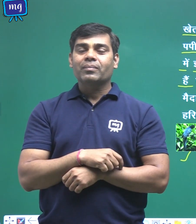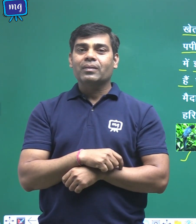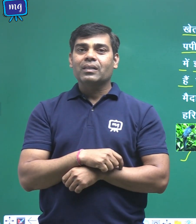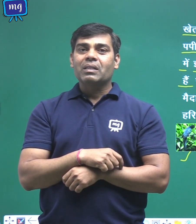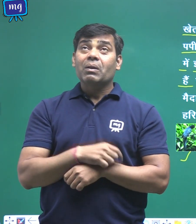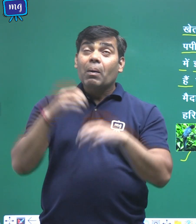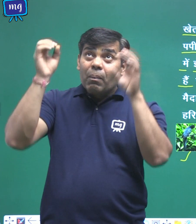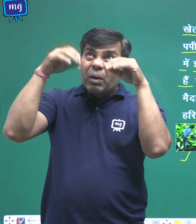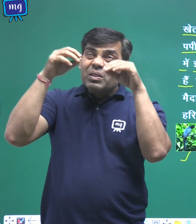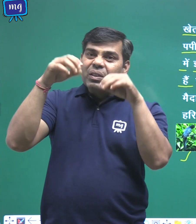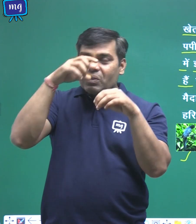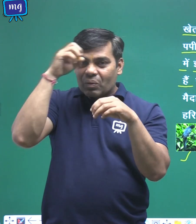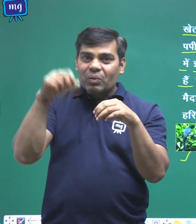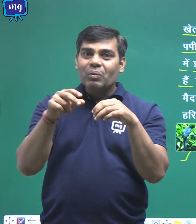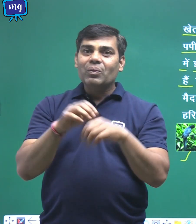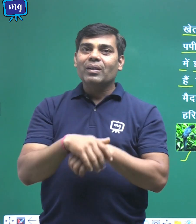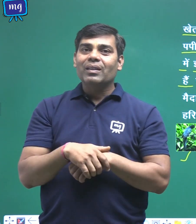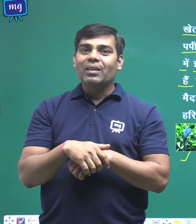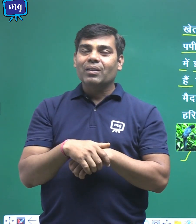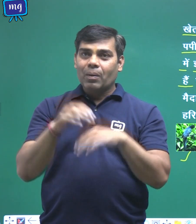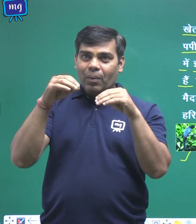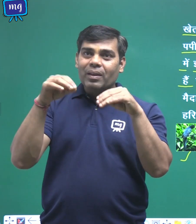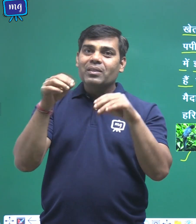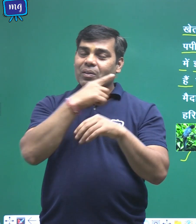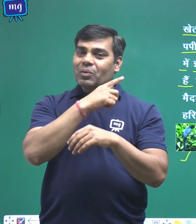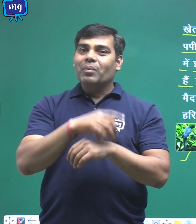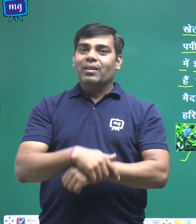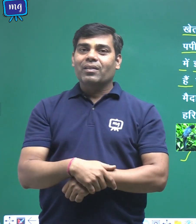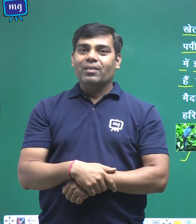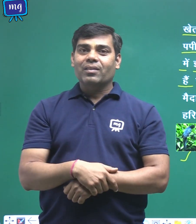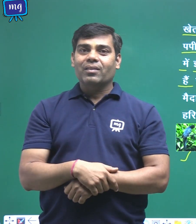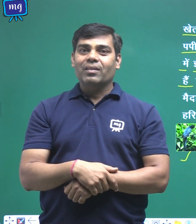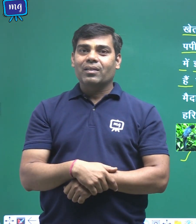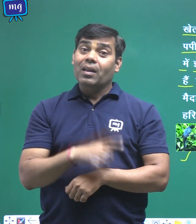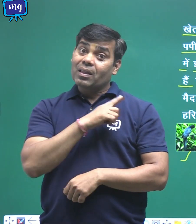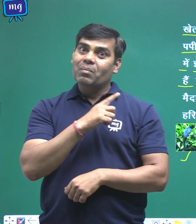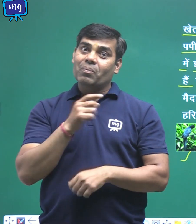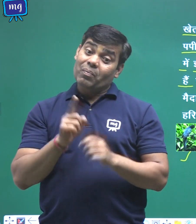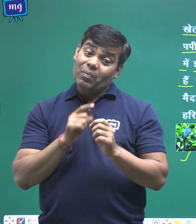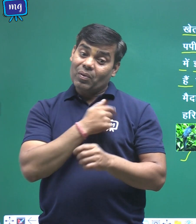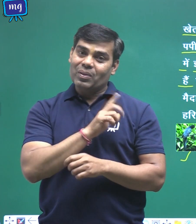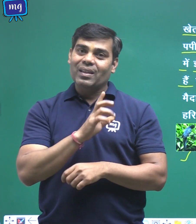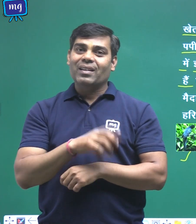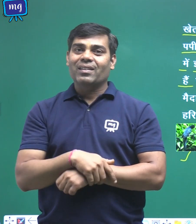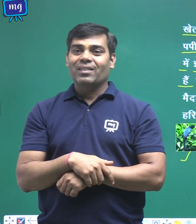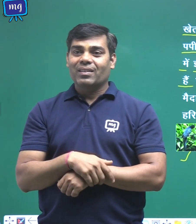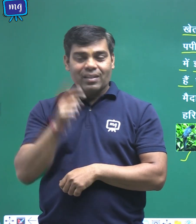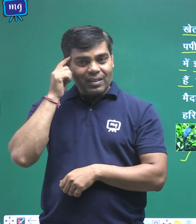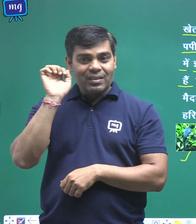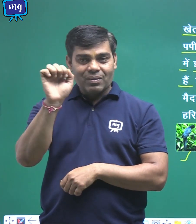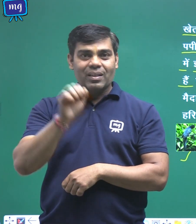सावन में जब बारिश होती है तब होता है। समझ आया